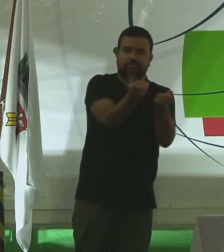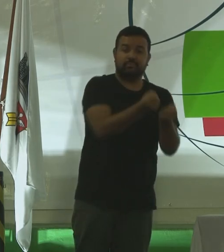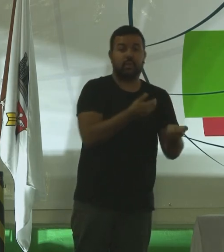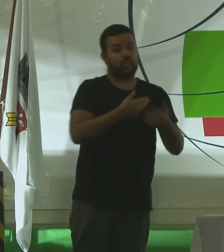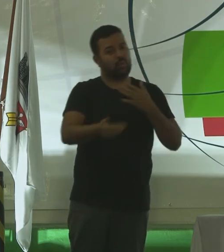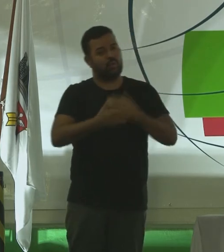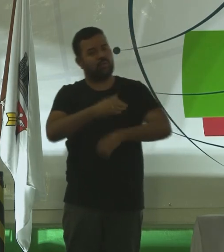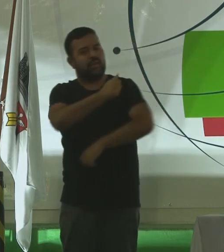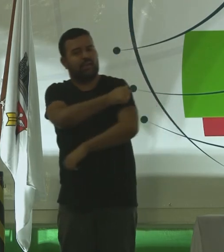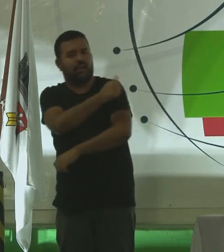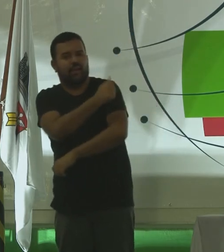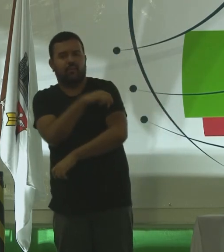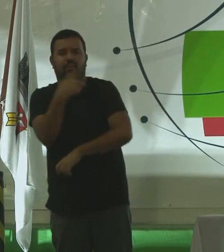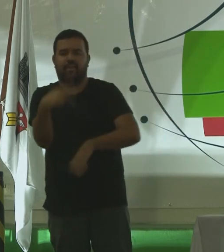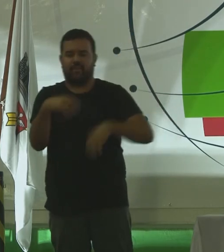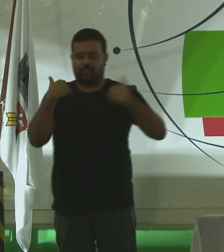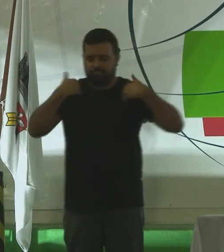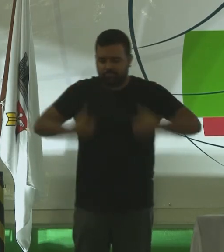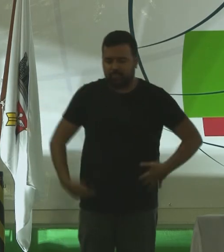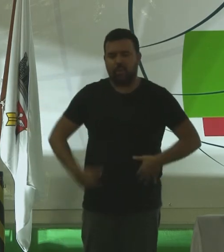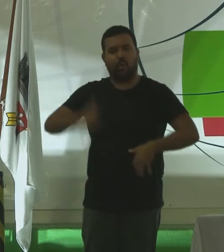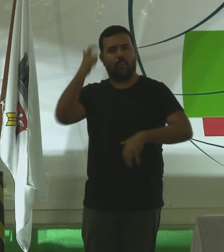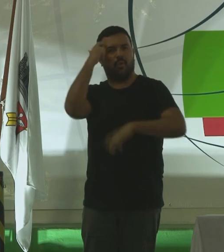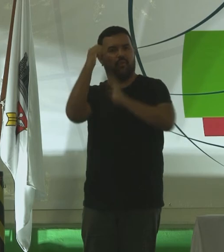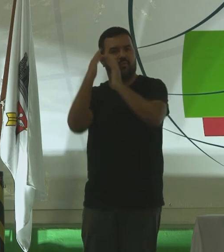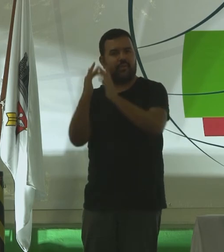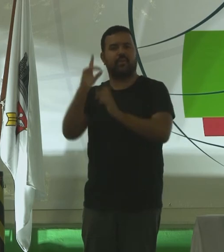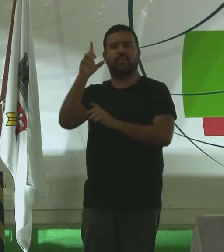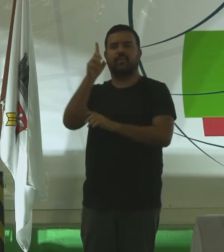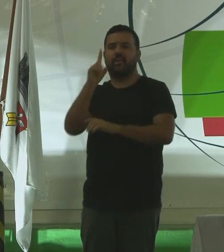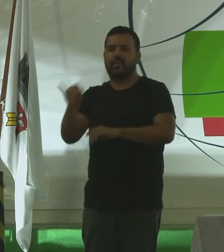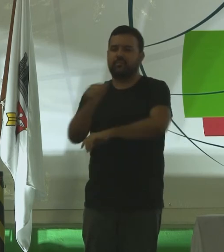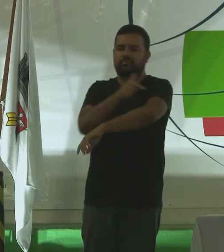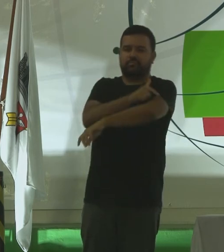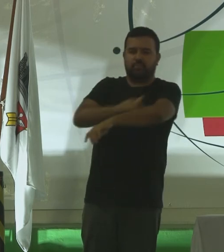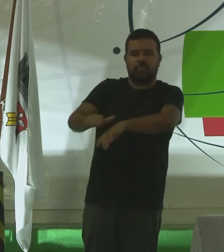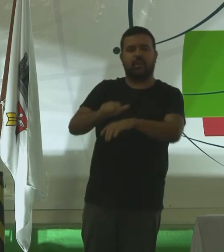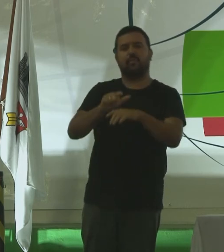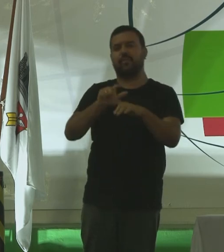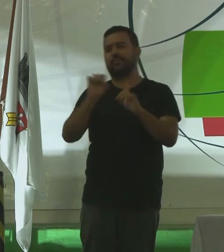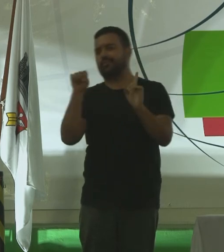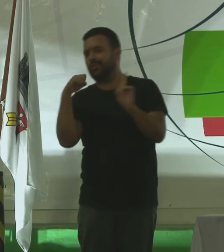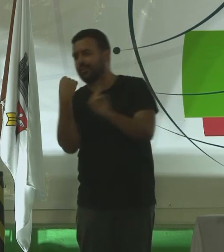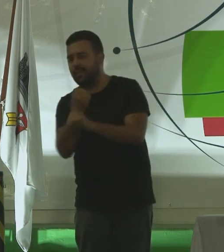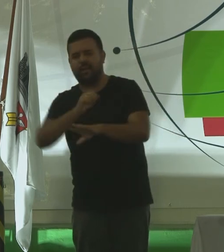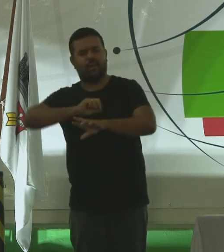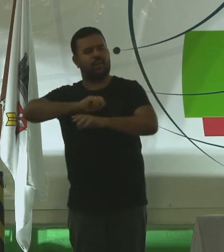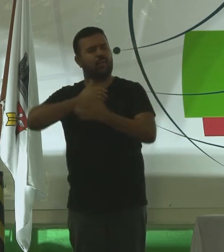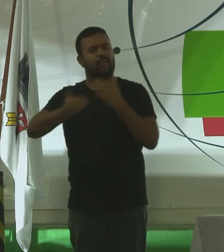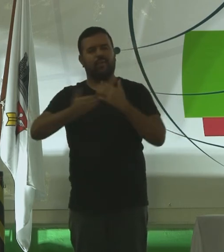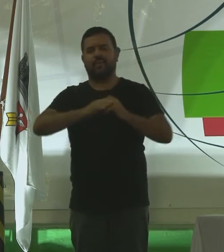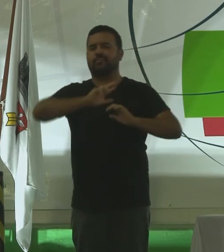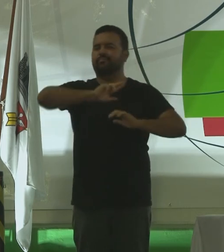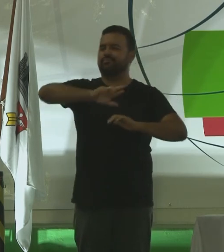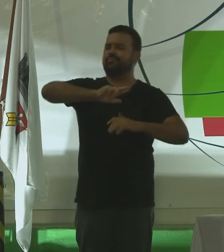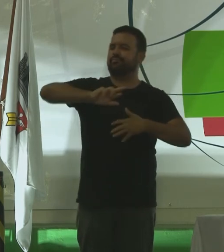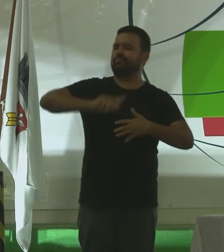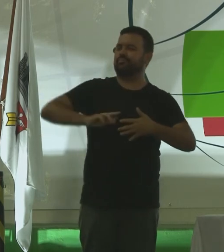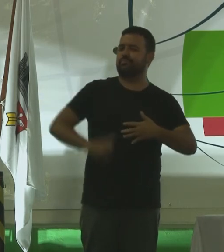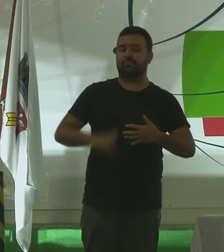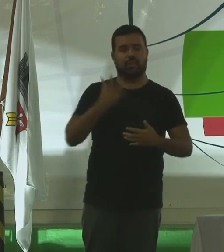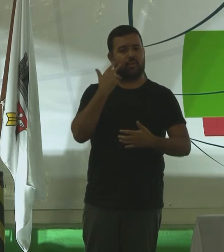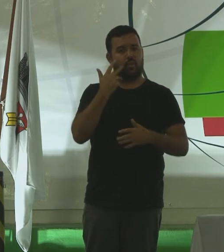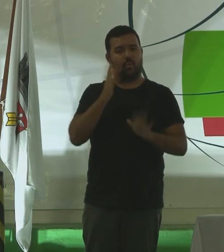independente de características físicas, cognitivas, comportamentais, psicossociais que as diferenciam da maioria da população.